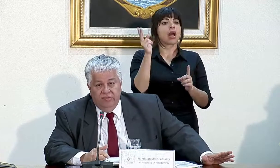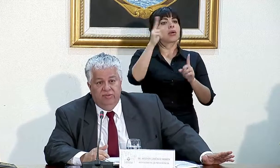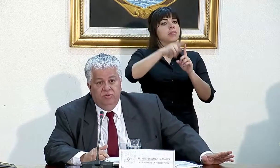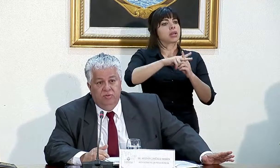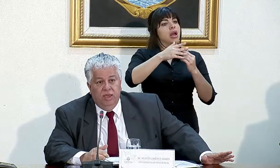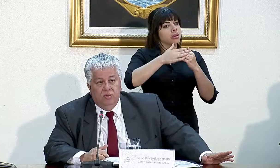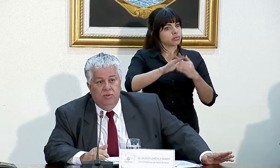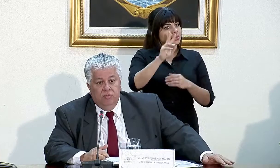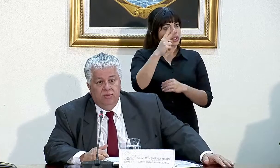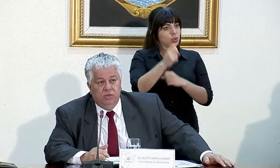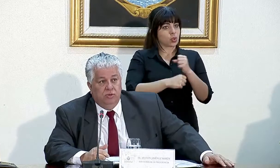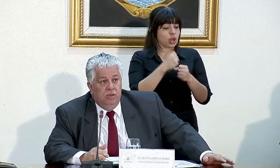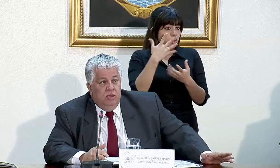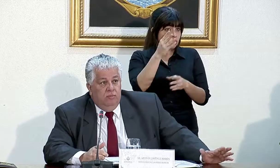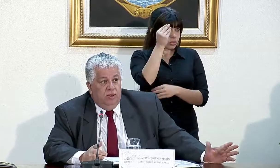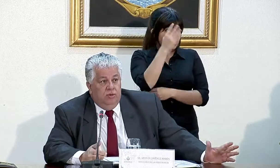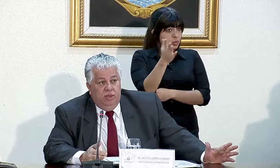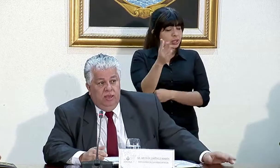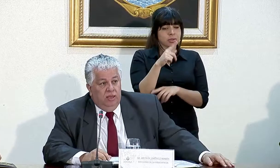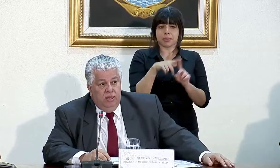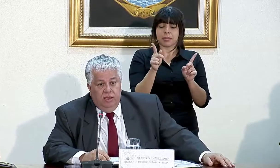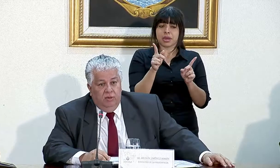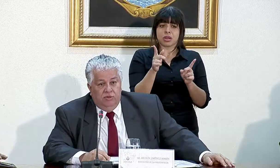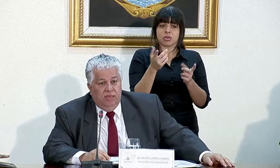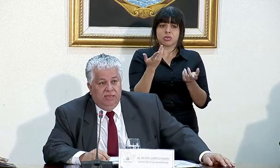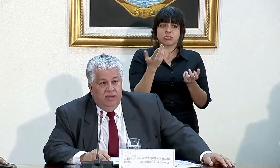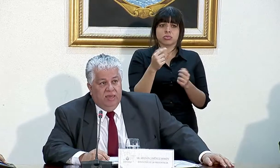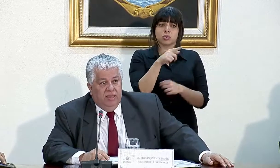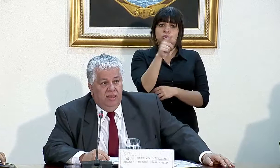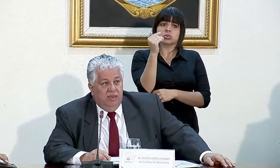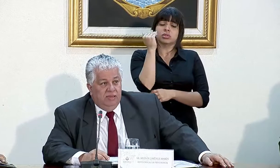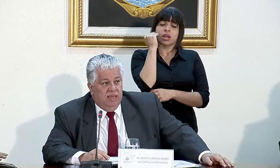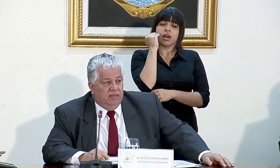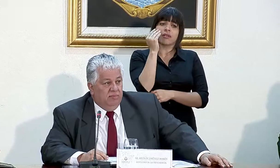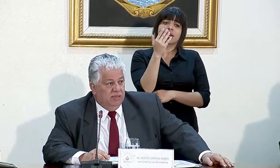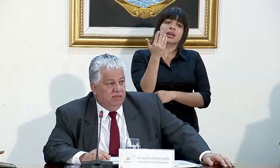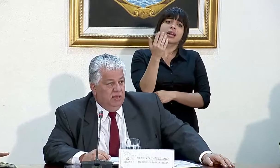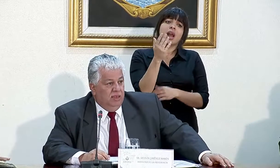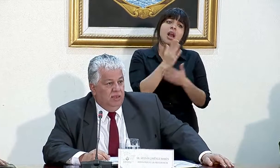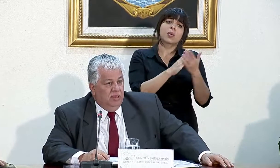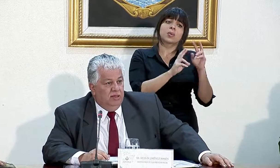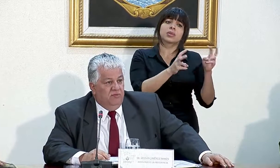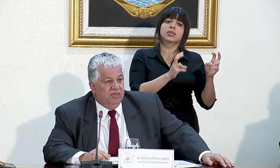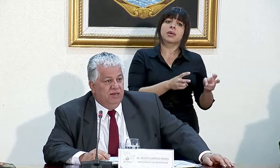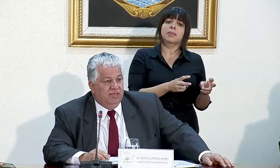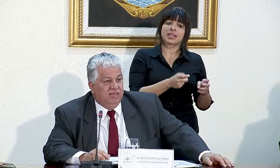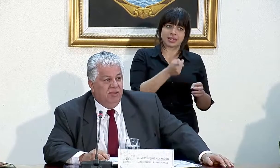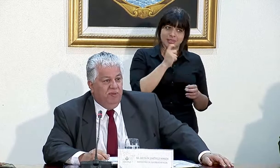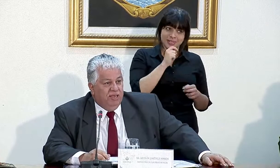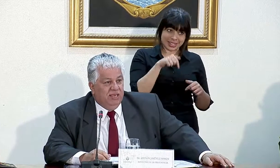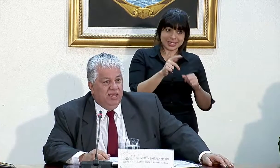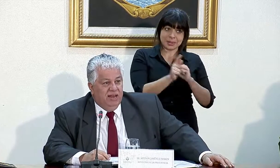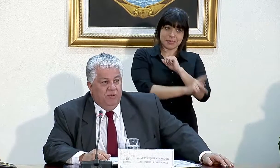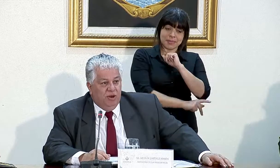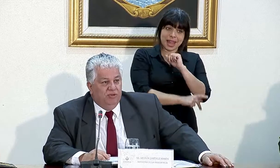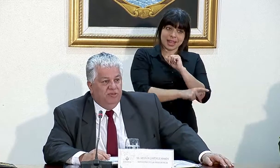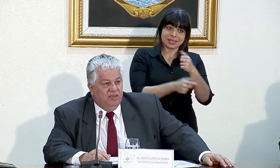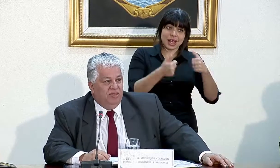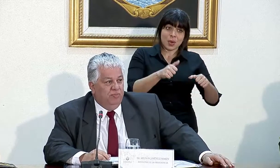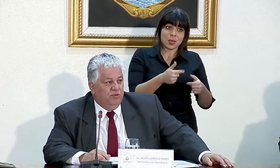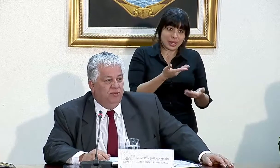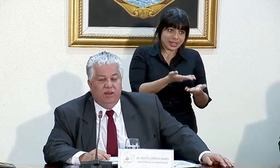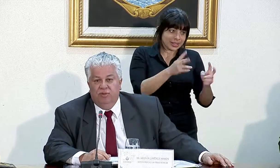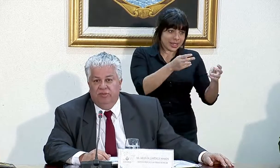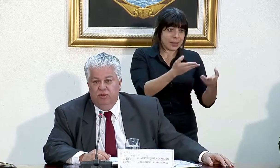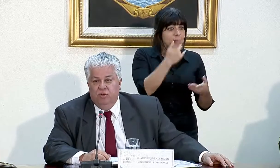ejecución en ese segundo año, como hemos dicho. Pero ustedes saben que si hay temas difíciles en este país de llegar a acuerdos es